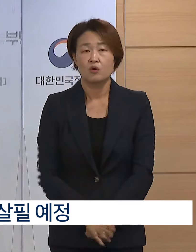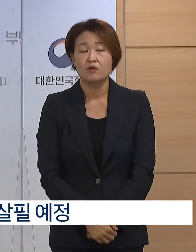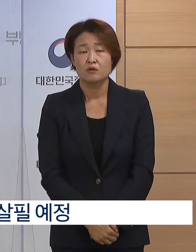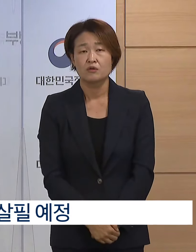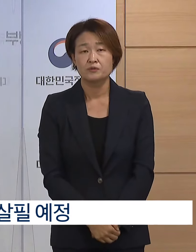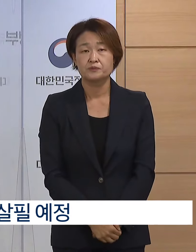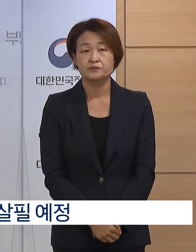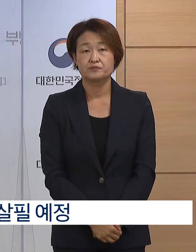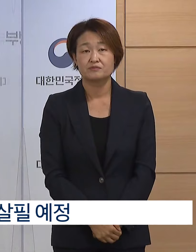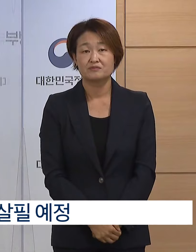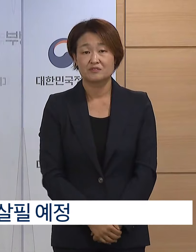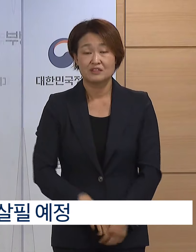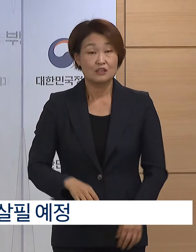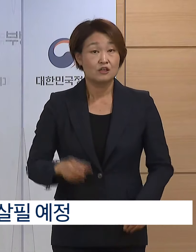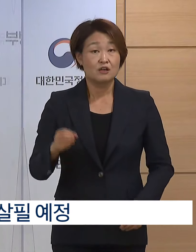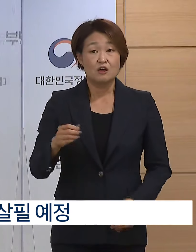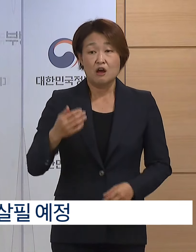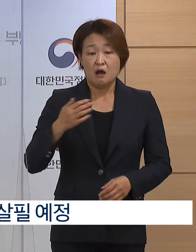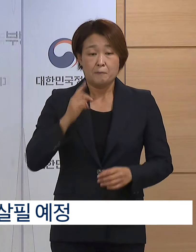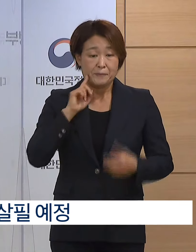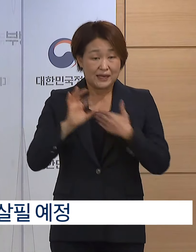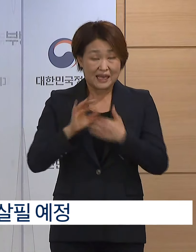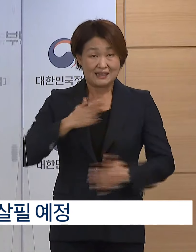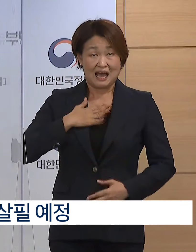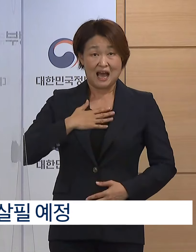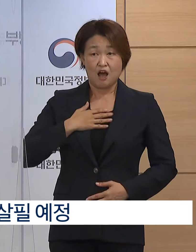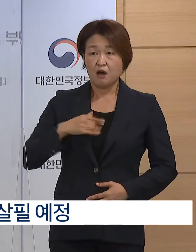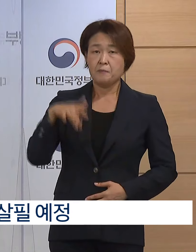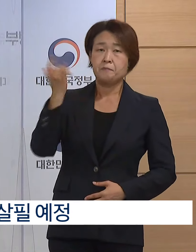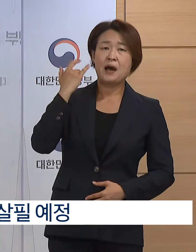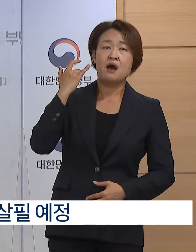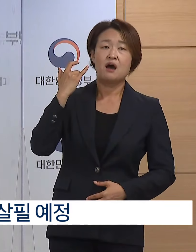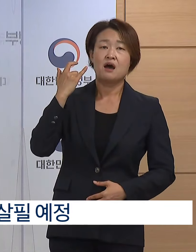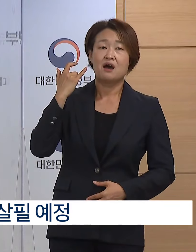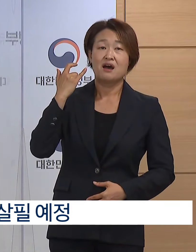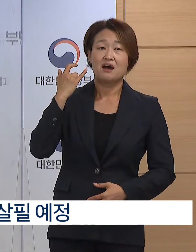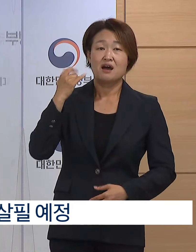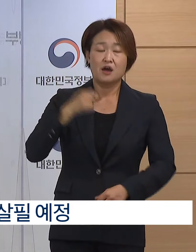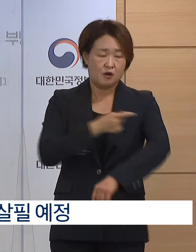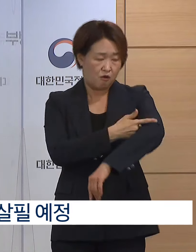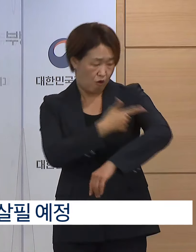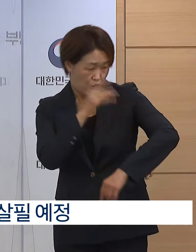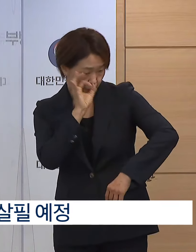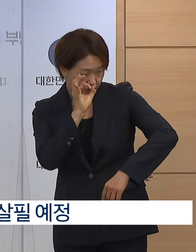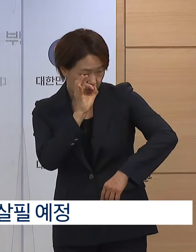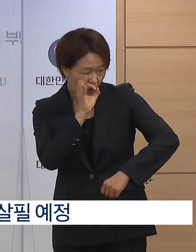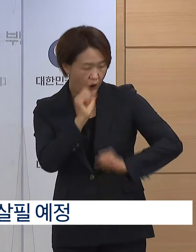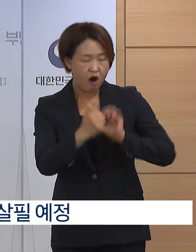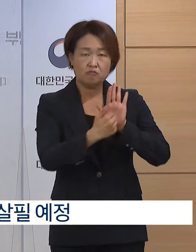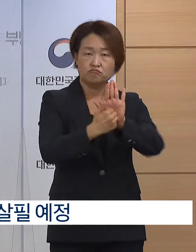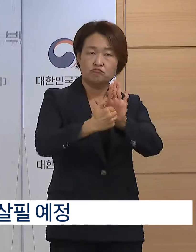더불어 확진 이력이 있는 경우에는 항체가가 보다 높게 나타나고 있습니다.